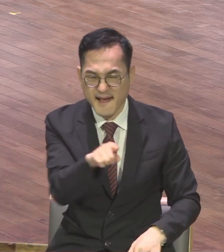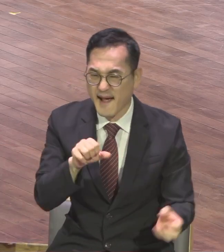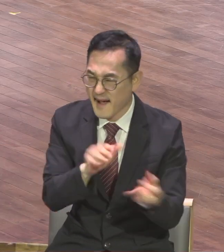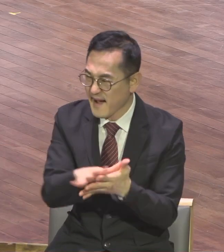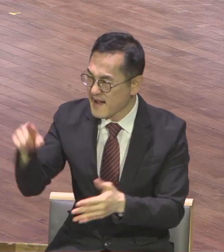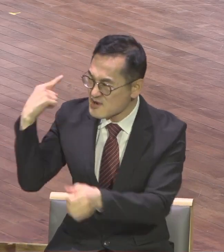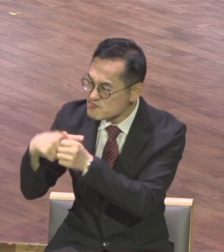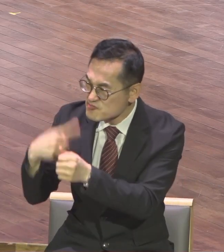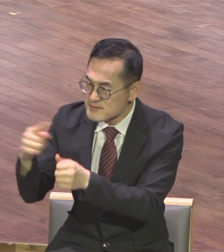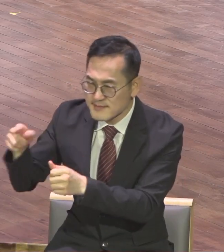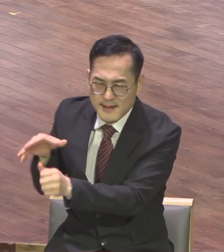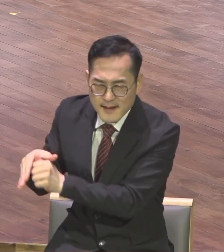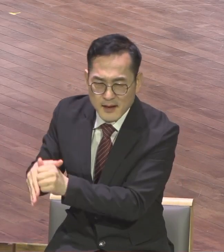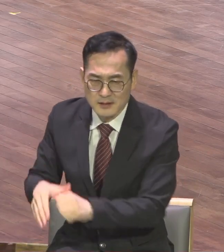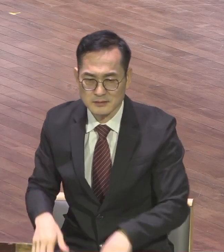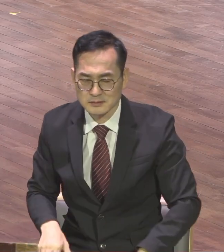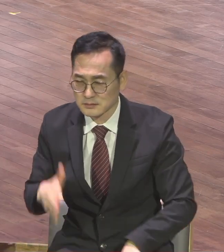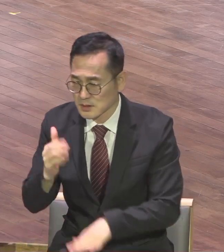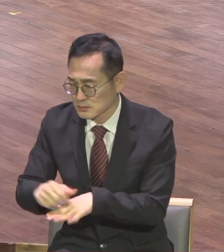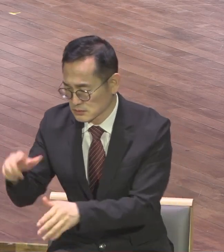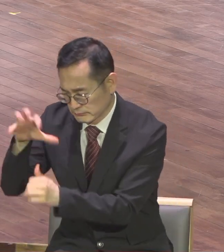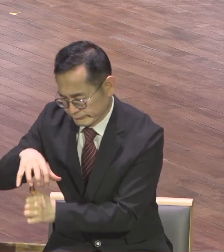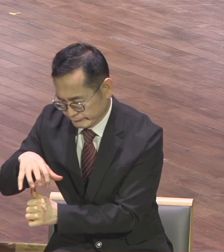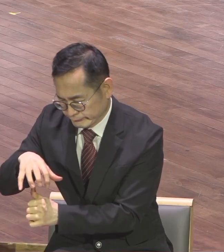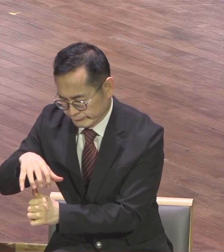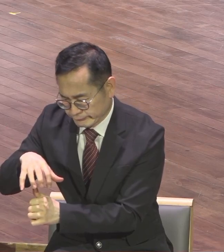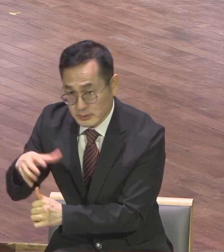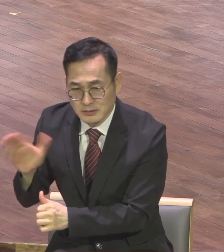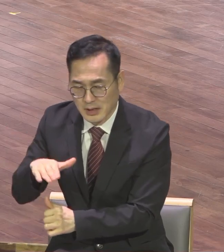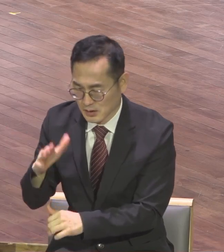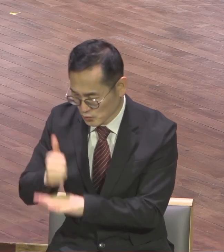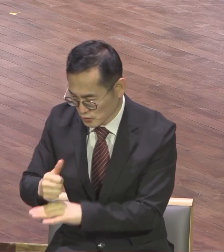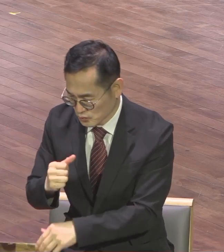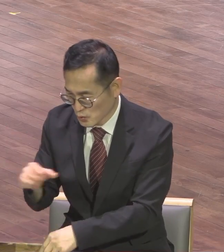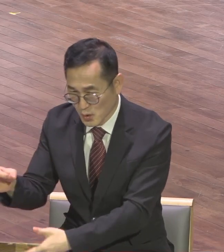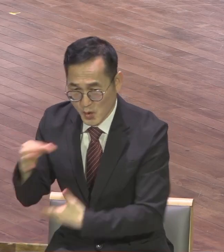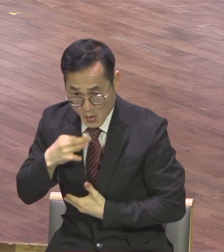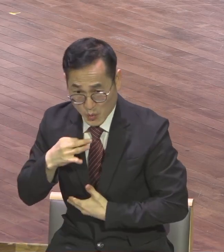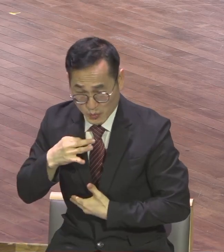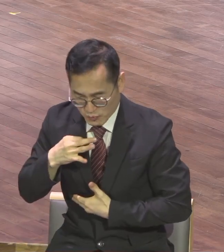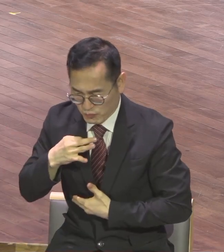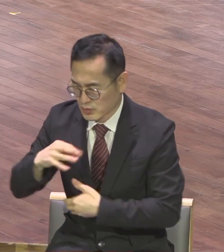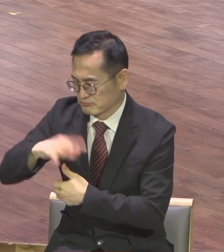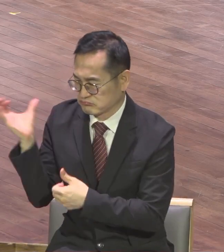그 나머지 사람들에게 보석금을 받고 놓아 주니라. 아멘.